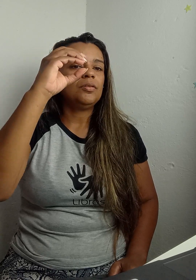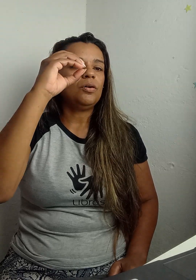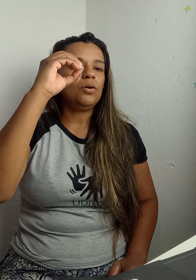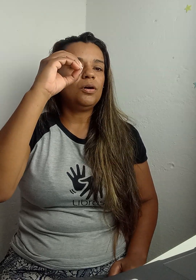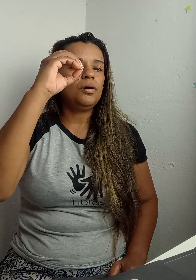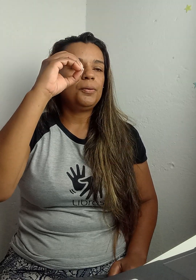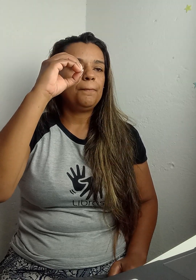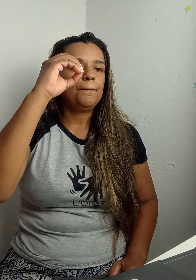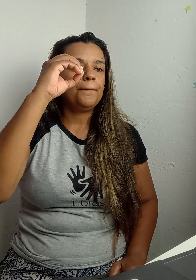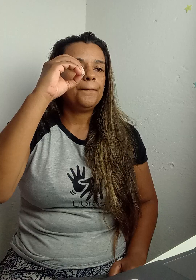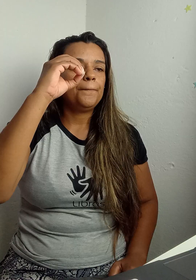O,